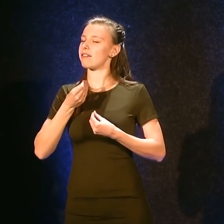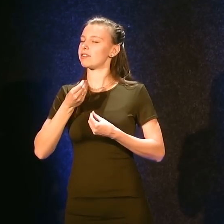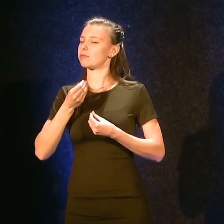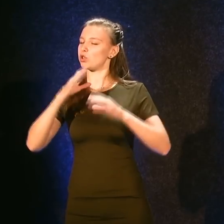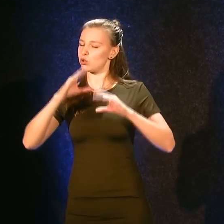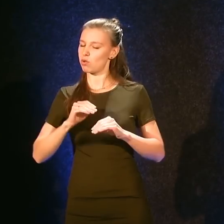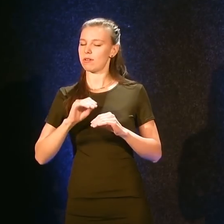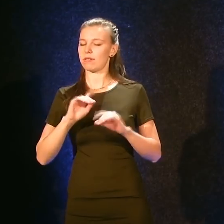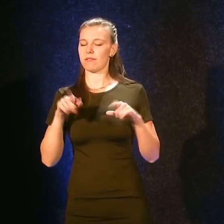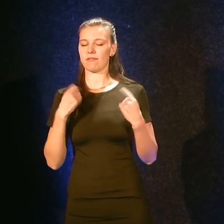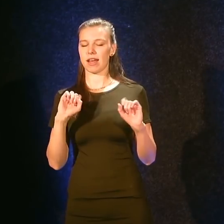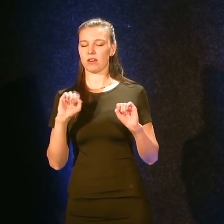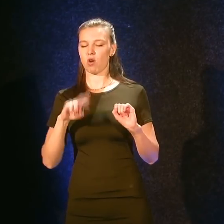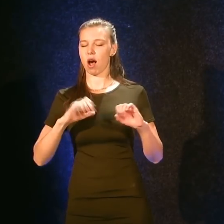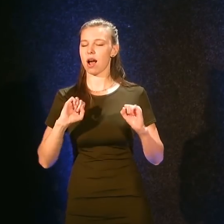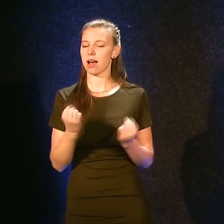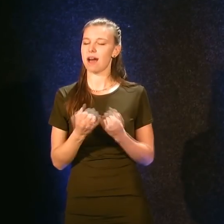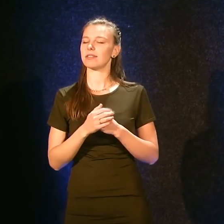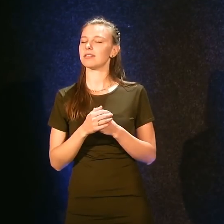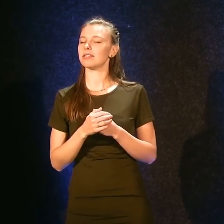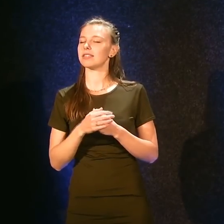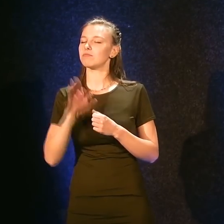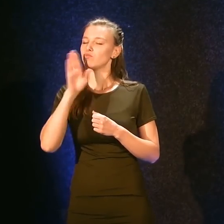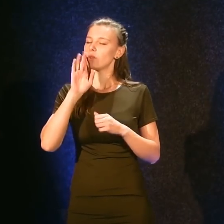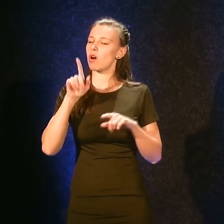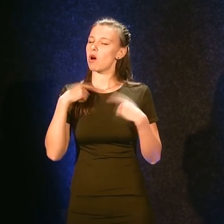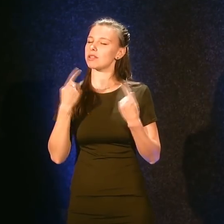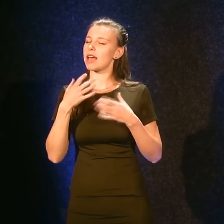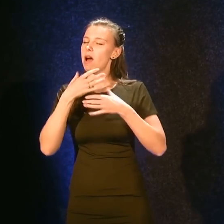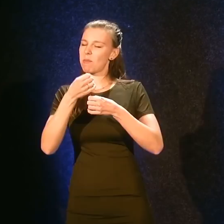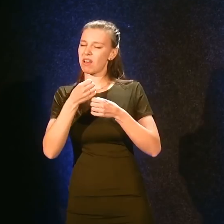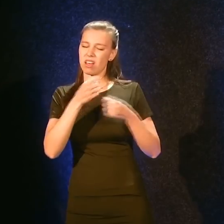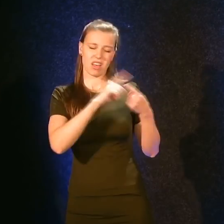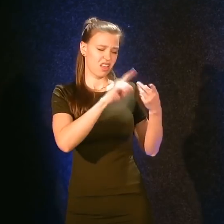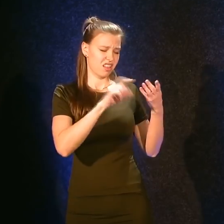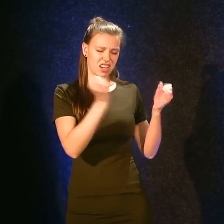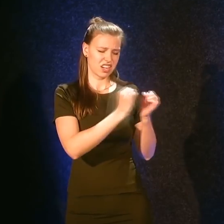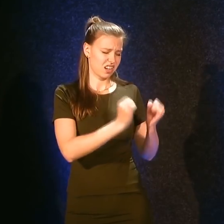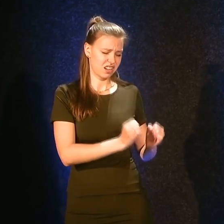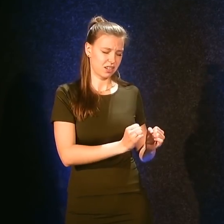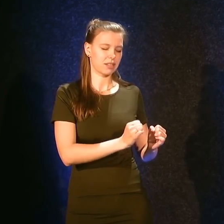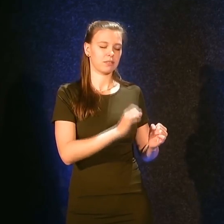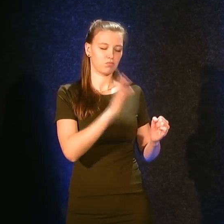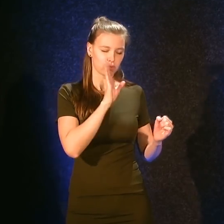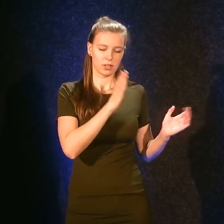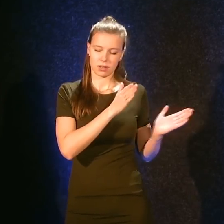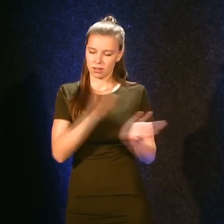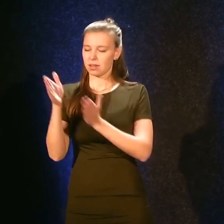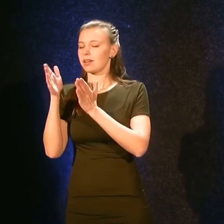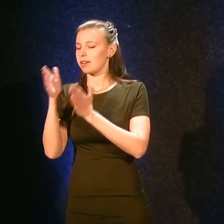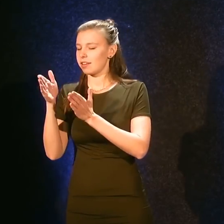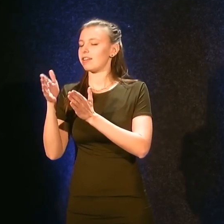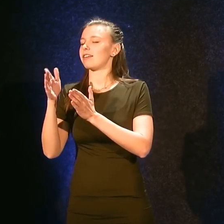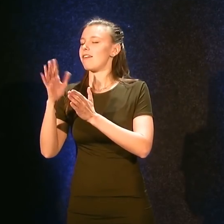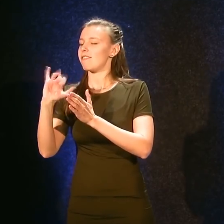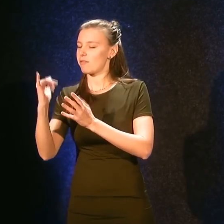kunnen. Help ons om niet te kijken naar wat niet allemaal meer kan, maar wat nog wel kan. Eet, drink, doe wat je kunt doen.